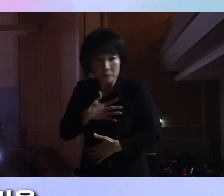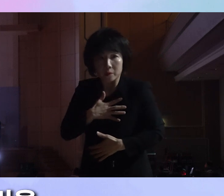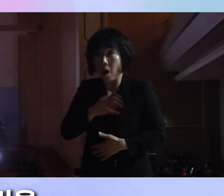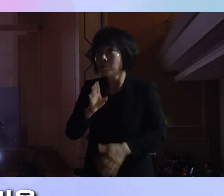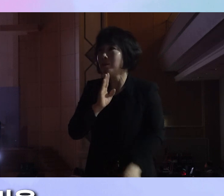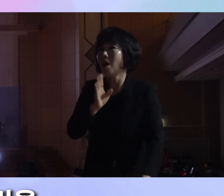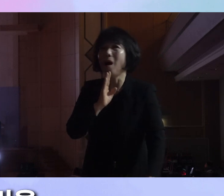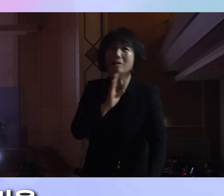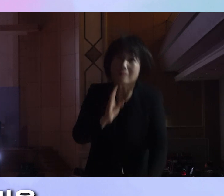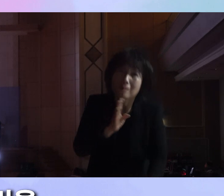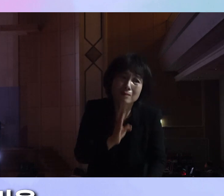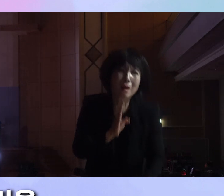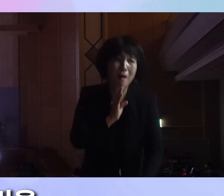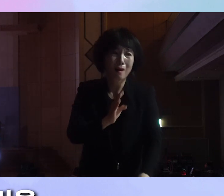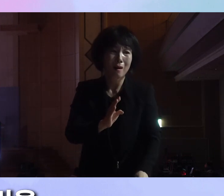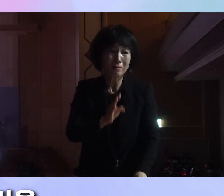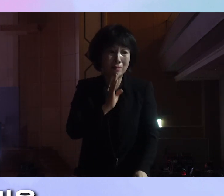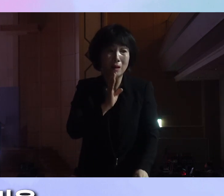정말